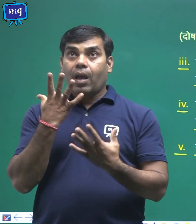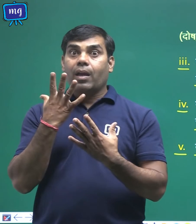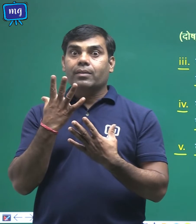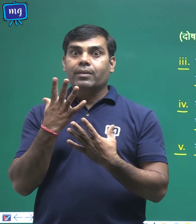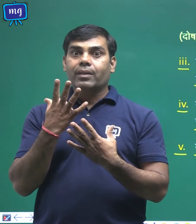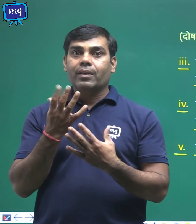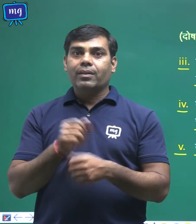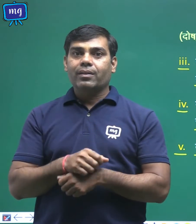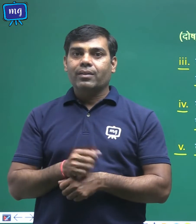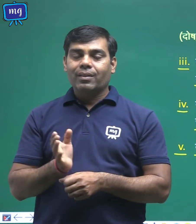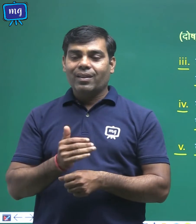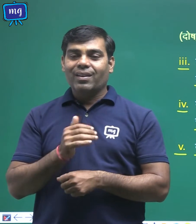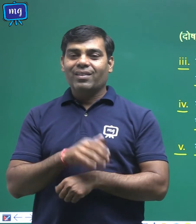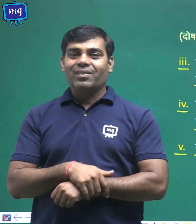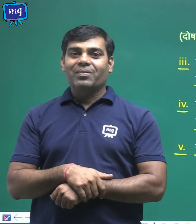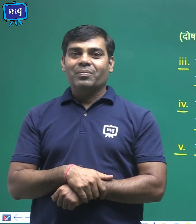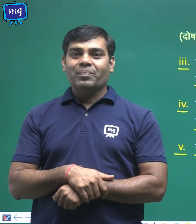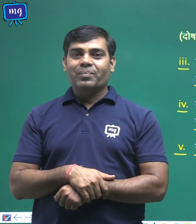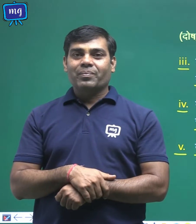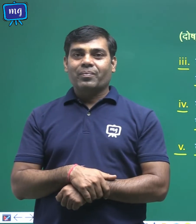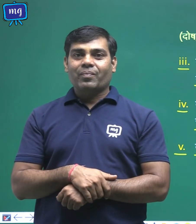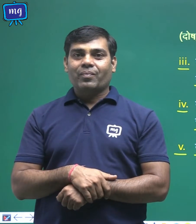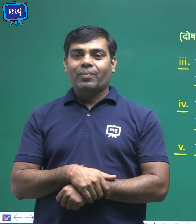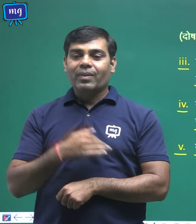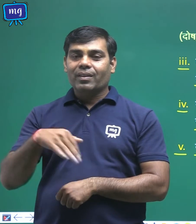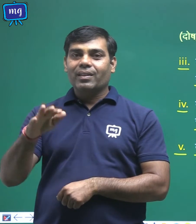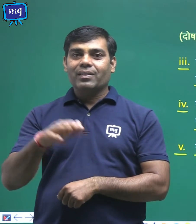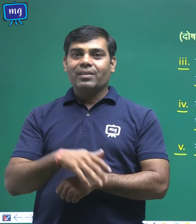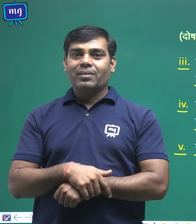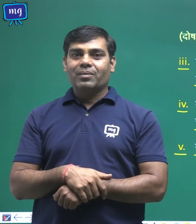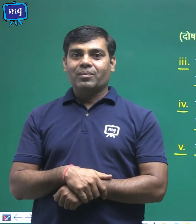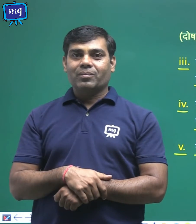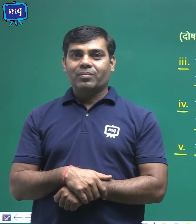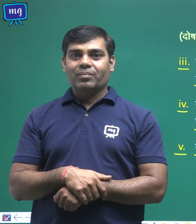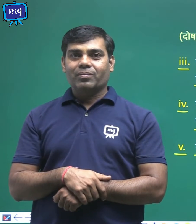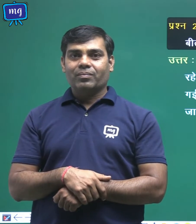आश्चर्य था। आगे चलें।